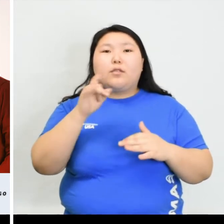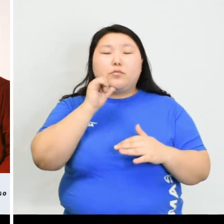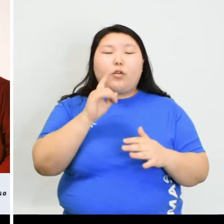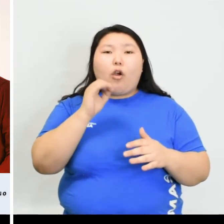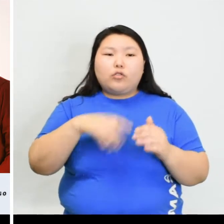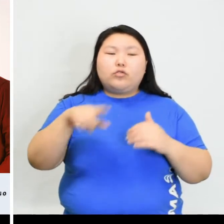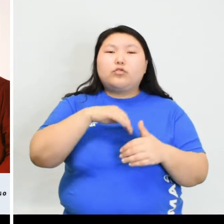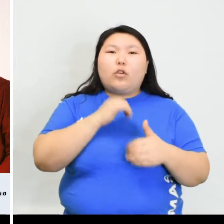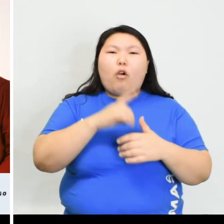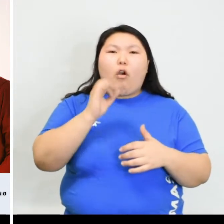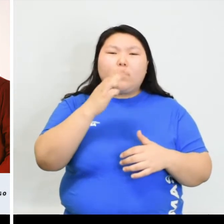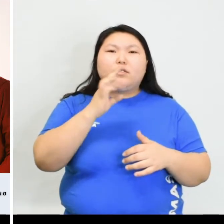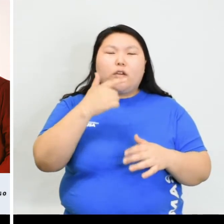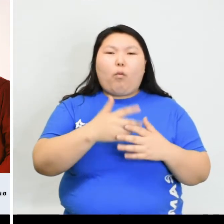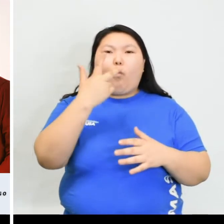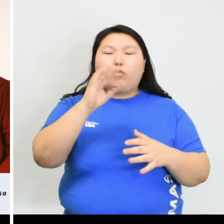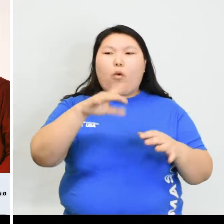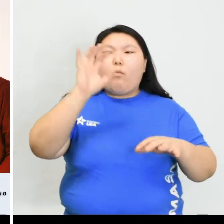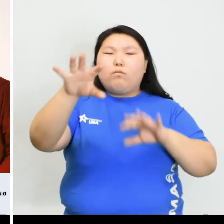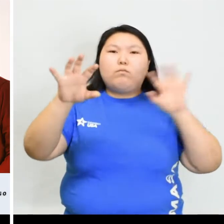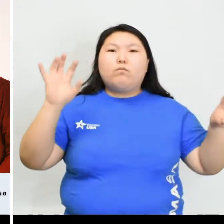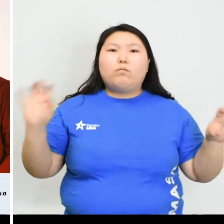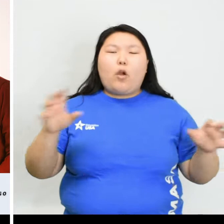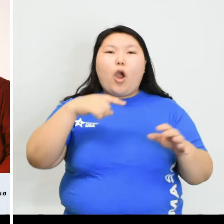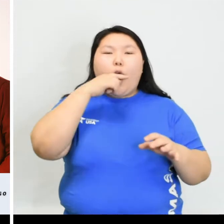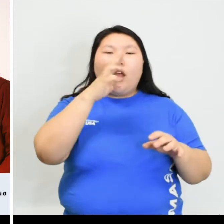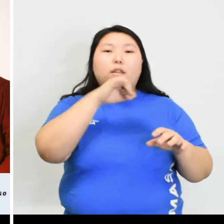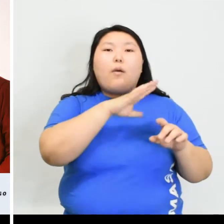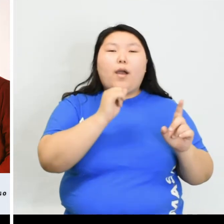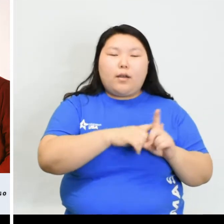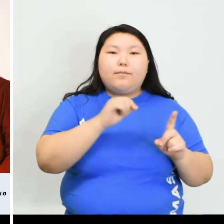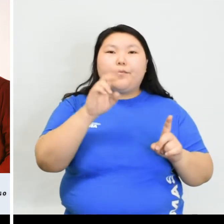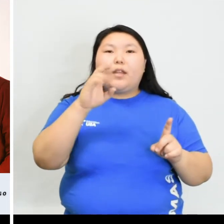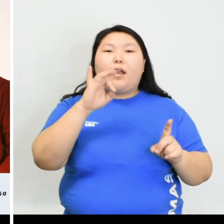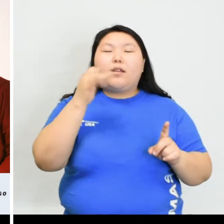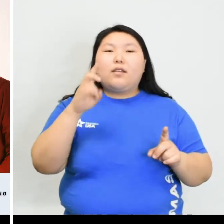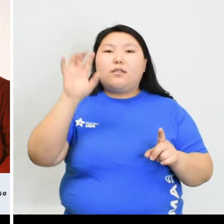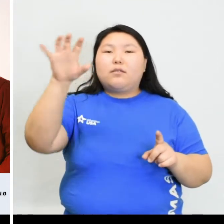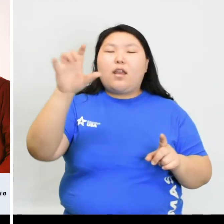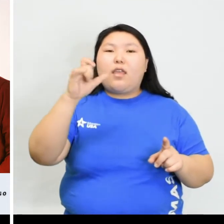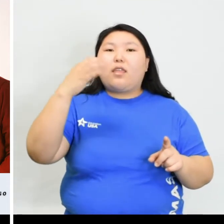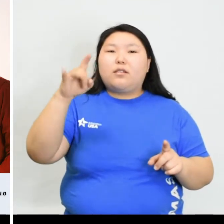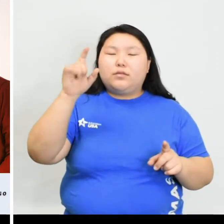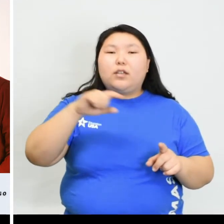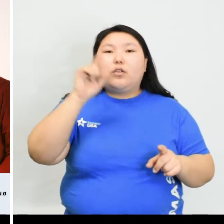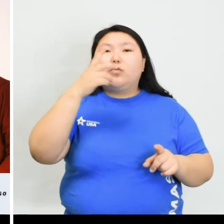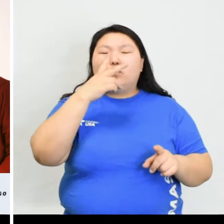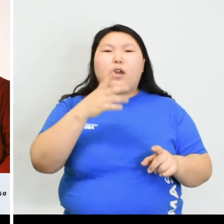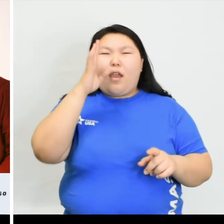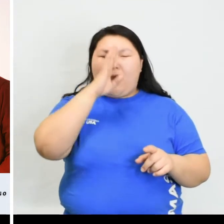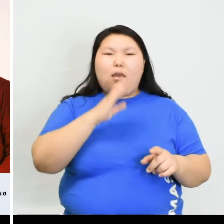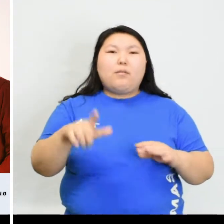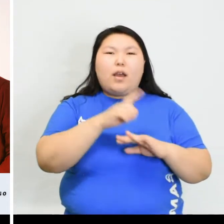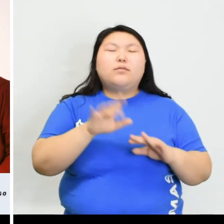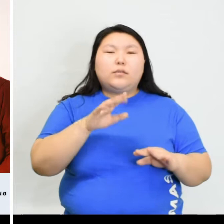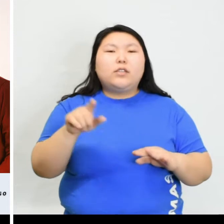дотор хогны цэг 3 том хогны цэг байна тийм Морингийн даваа, Нарангийн ингэр тэгээ цагаан чулууд гэж очиж үтнөөгүй амар газар